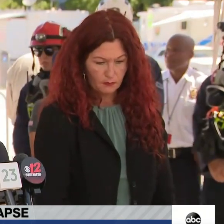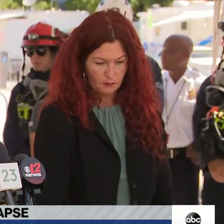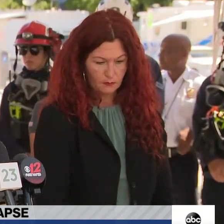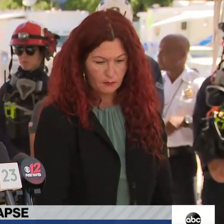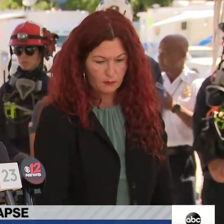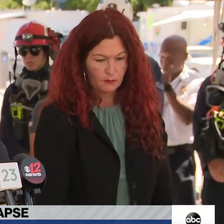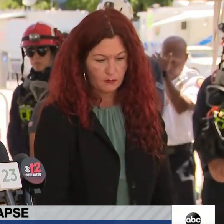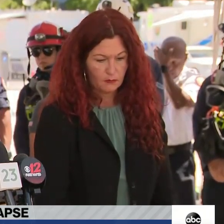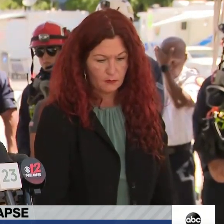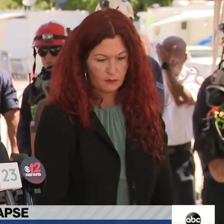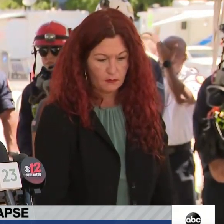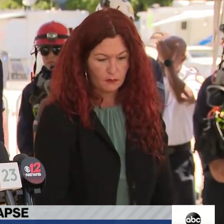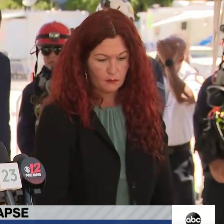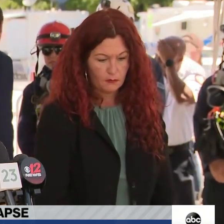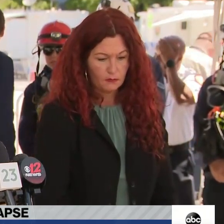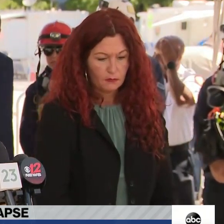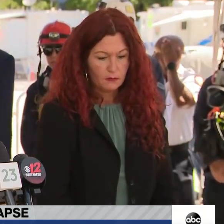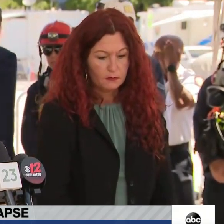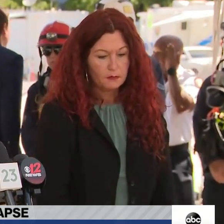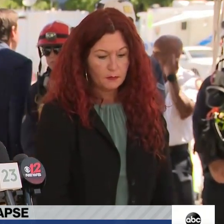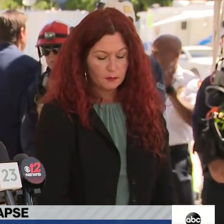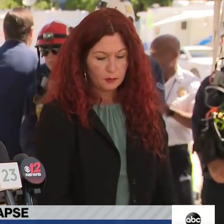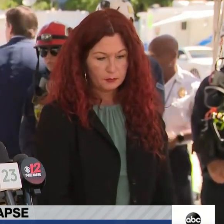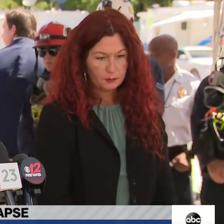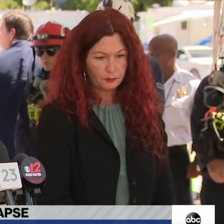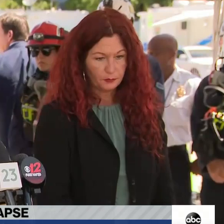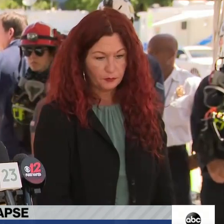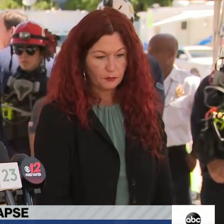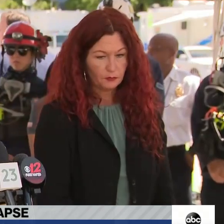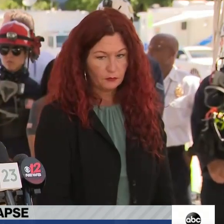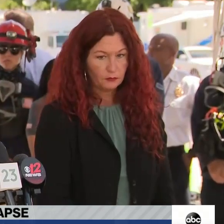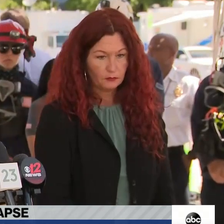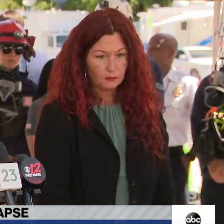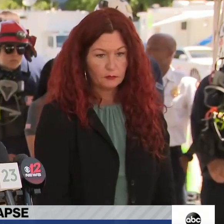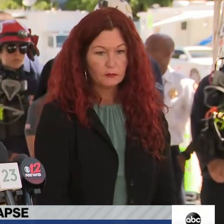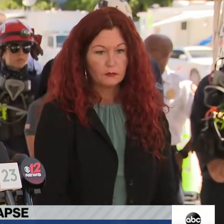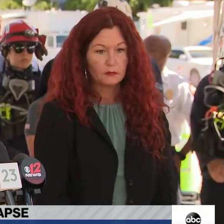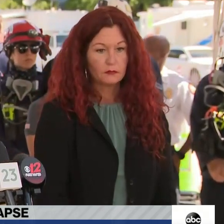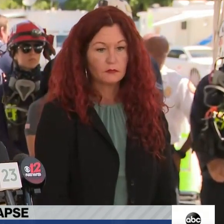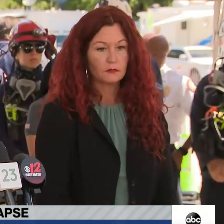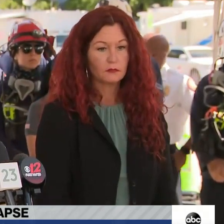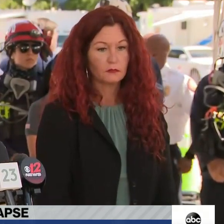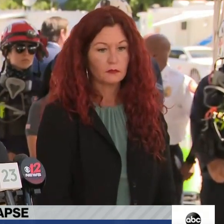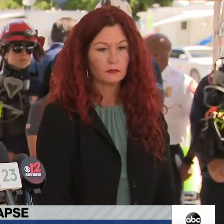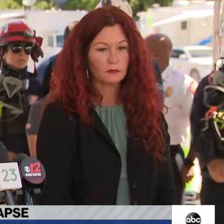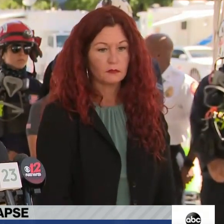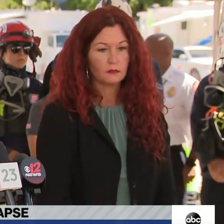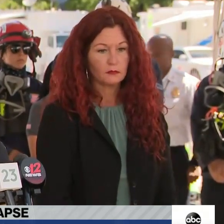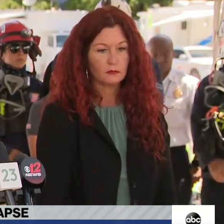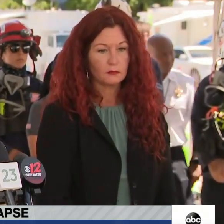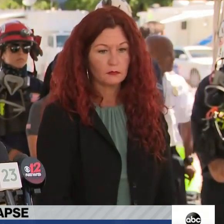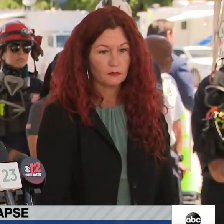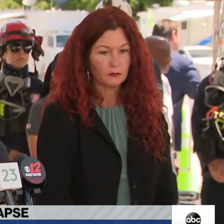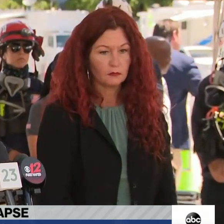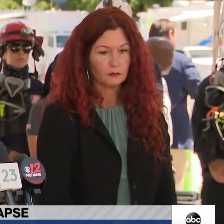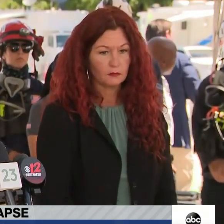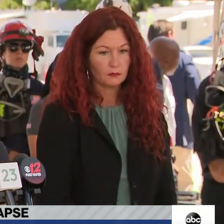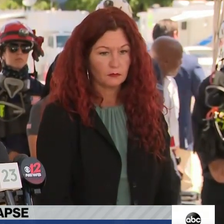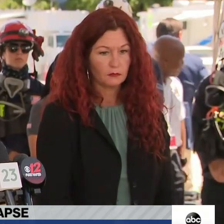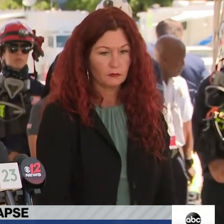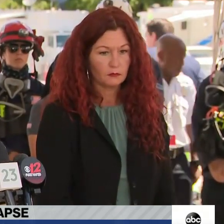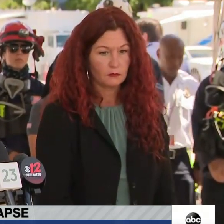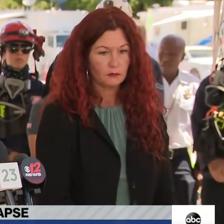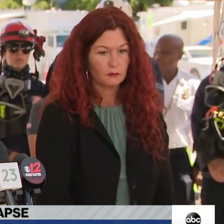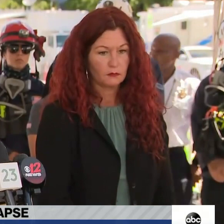Florida. Estamos preparados para el riesgo de tornados, obviamente lluvias torrenciales y tal vez